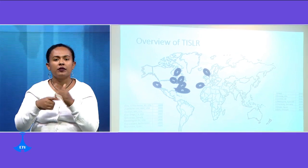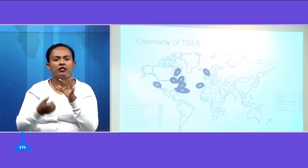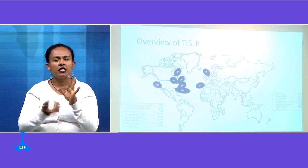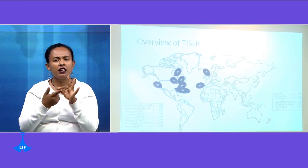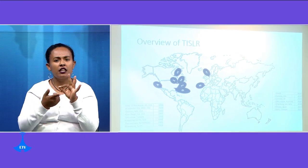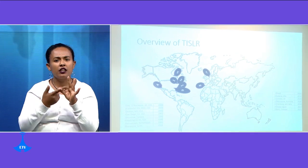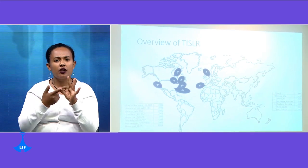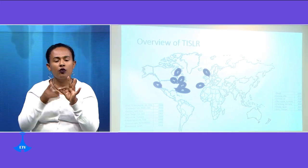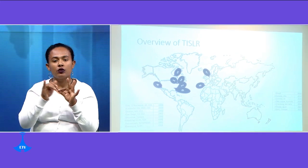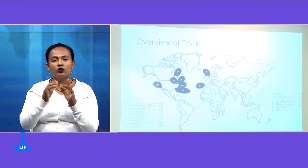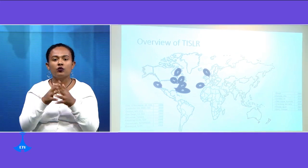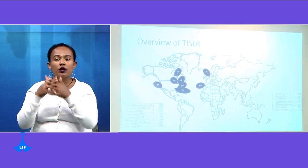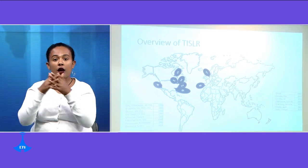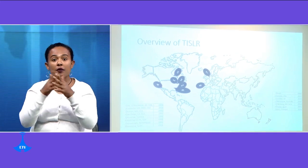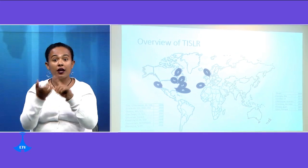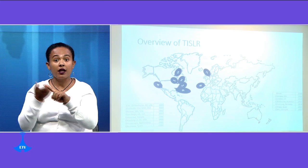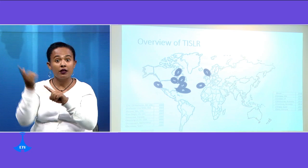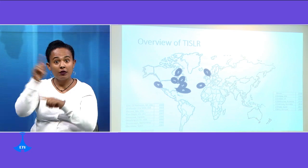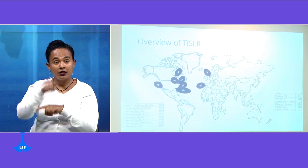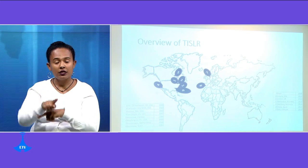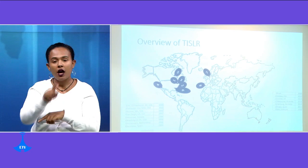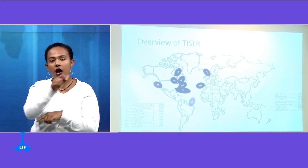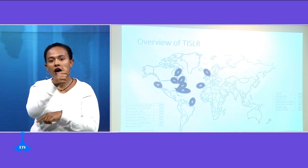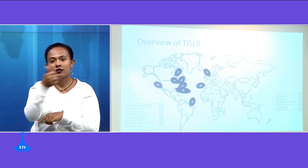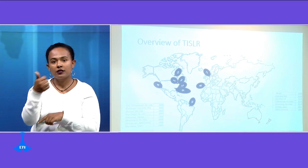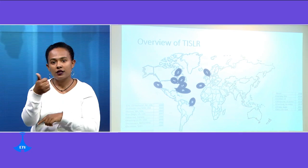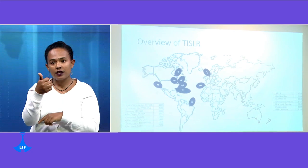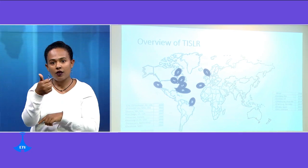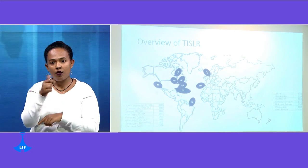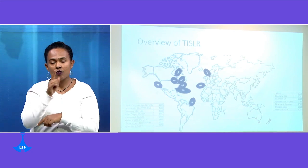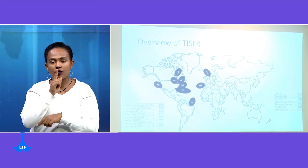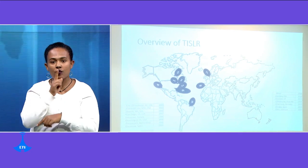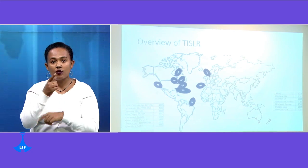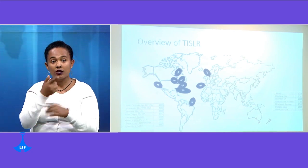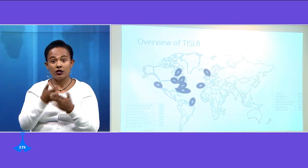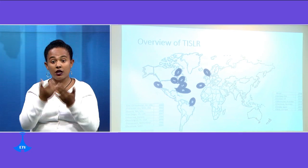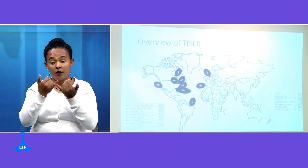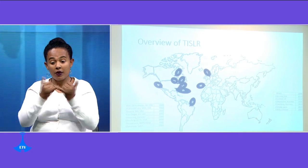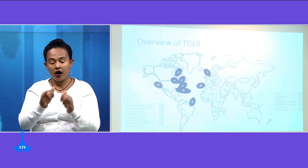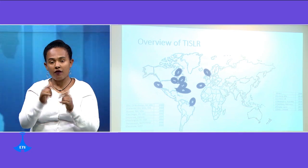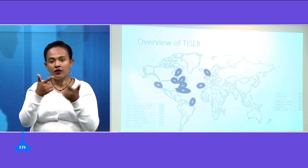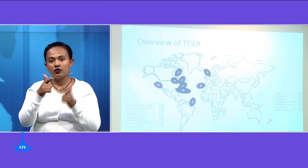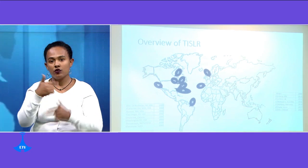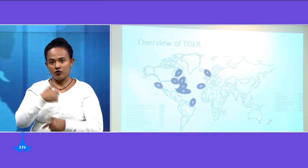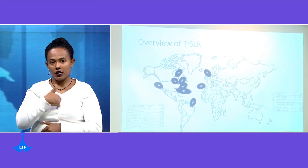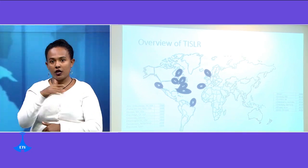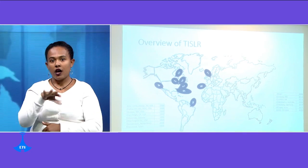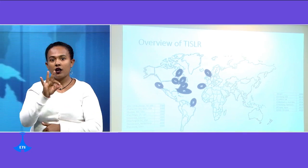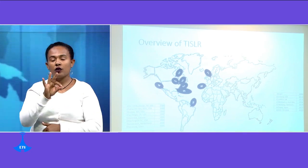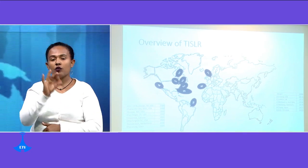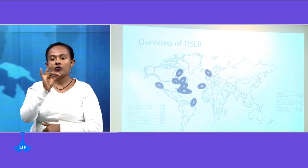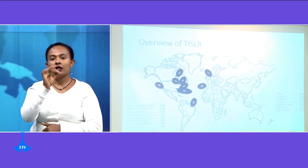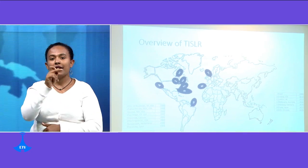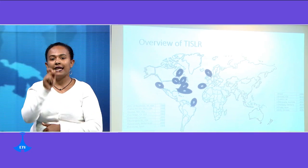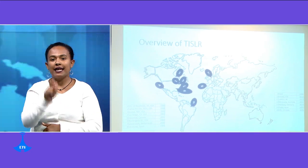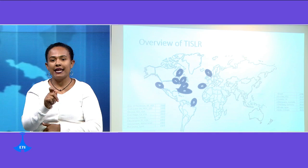9ኛው እንደዚህ ወደ አሜሪካ ተመለሰ። 10ኛው ነው እንግዲህ እኔ የመካፈል እድሉ ያጋጠመኝ ለንደን እንግሊዝ